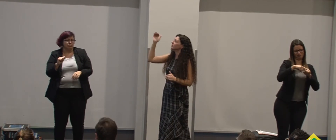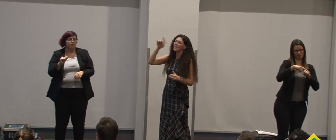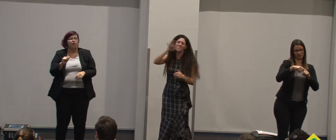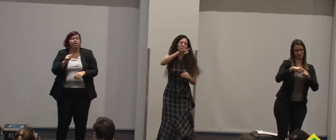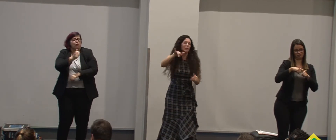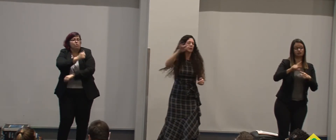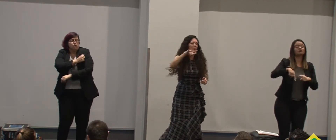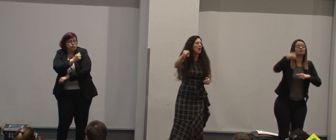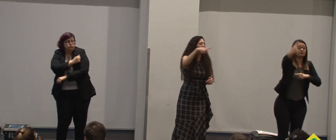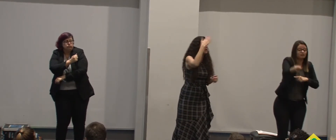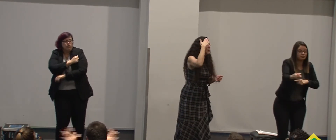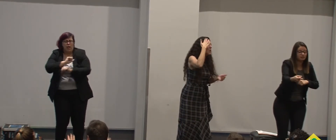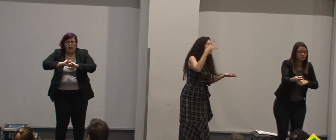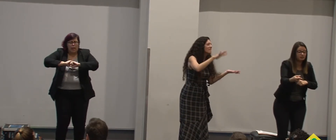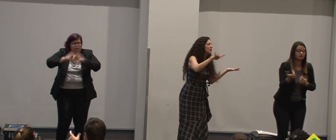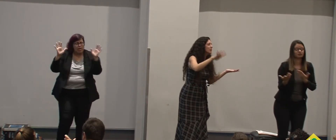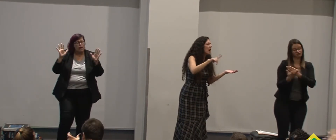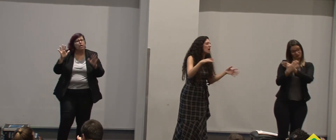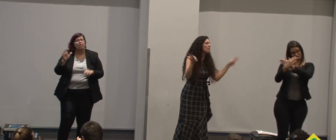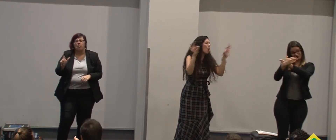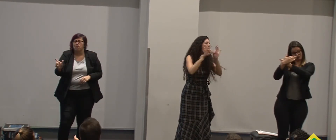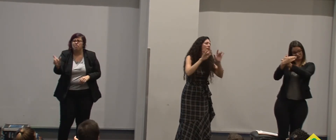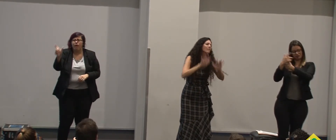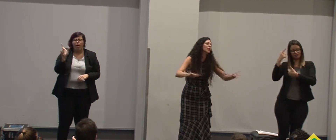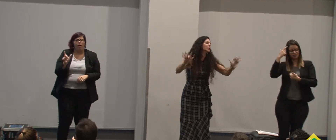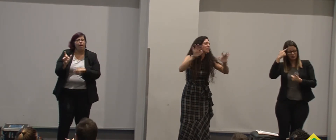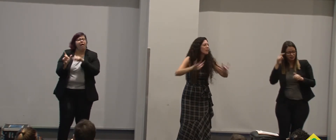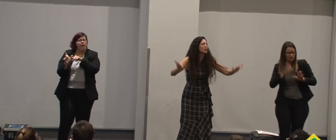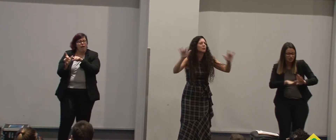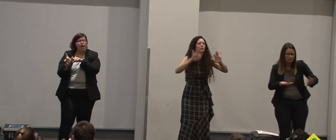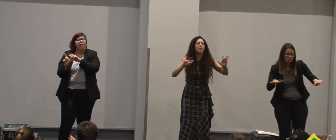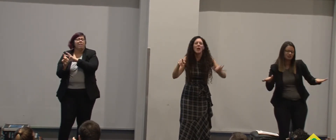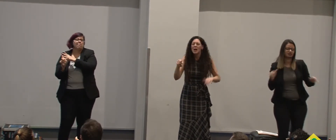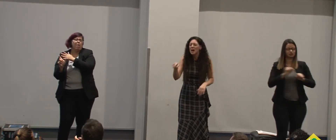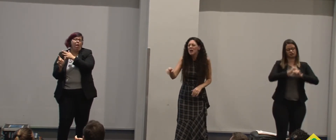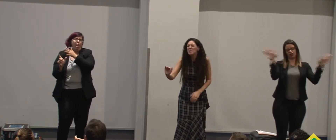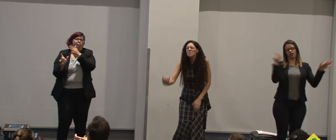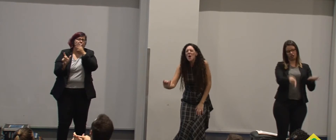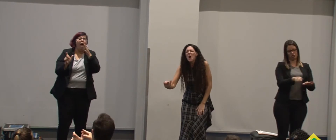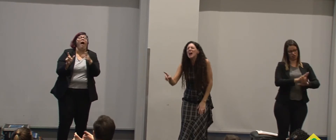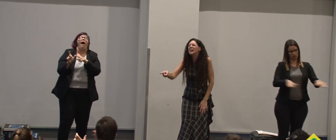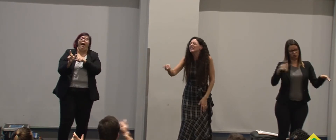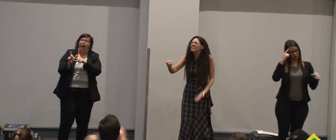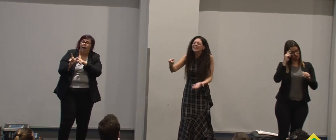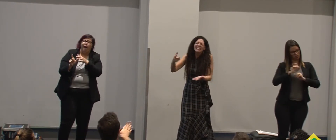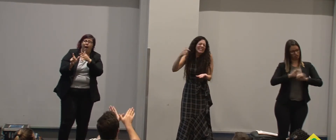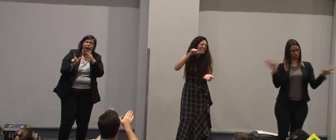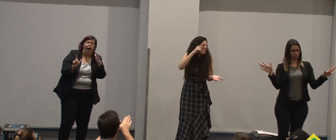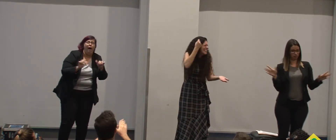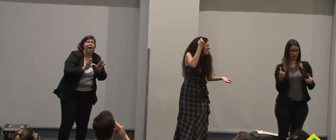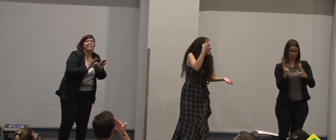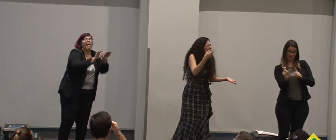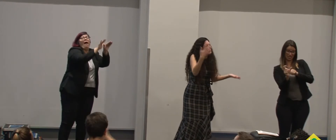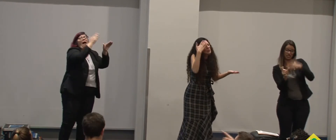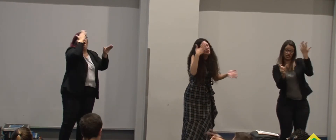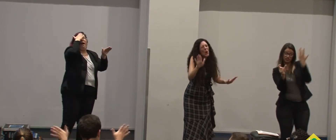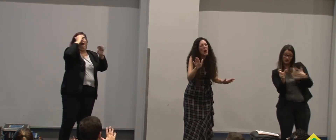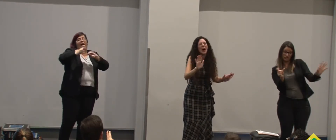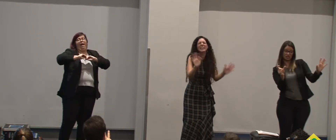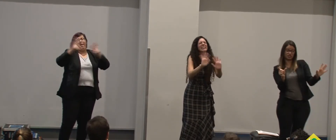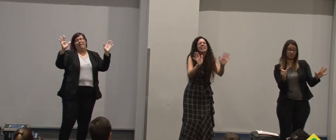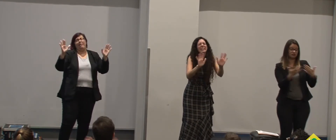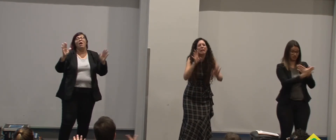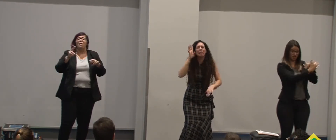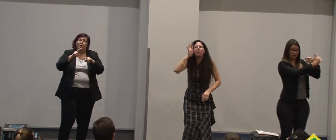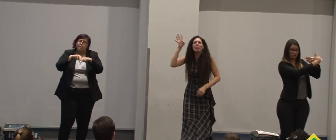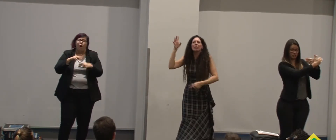uso borboleta, a lagarta virando em borboleta, eu vou sinalizando e usando vários recursos para poder ajudá-los. Mas tem um